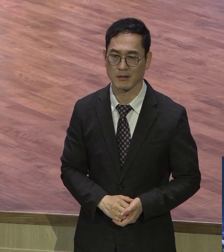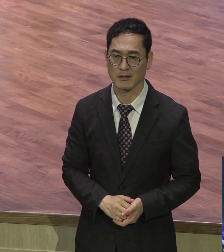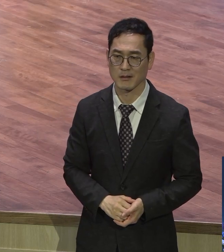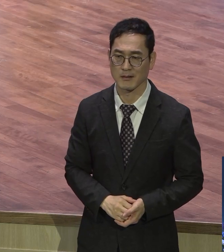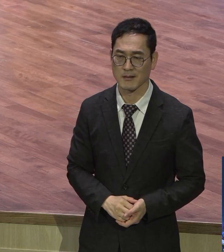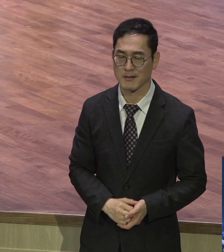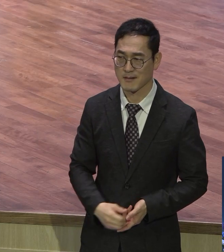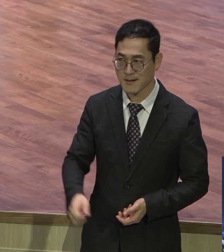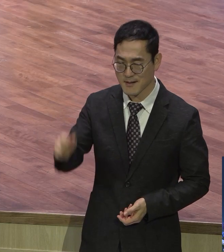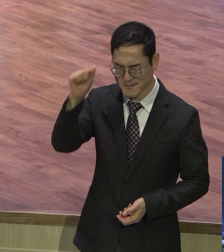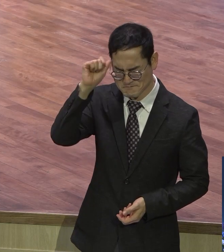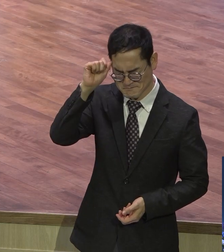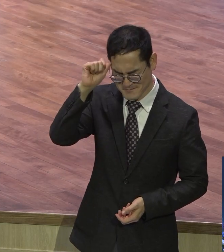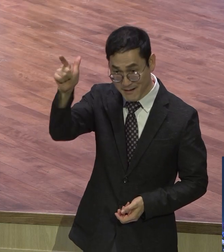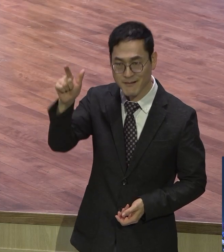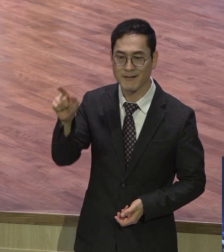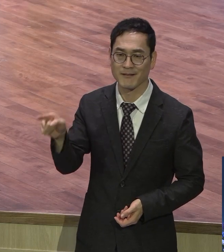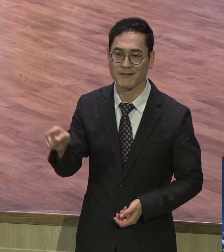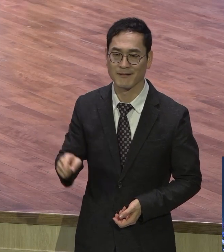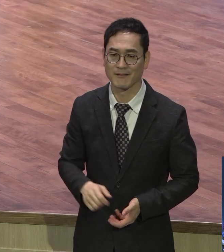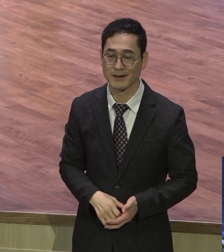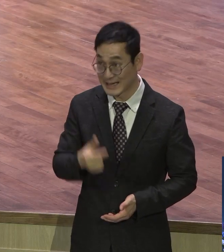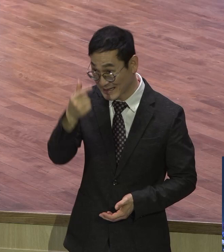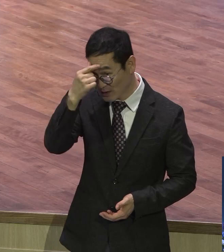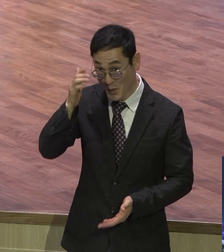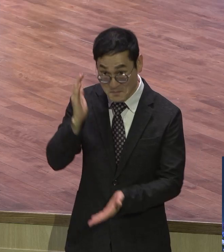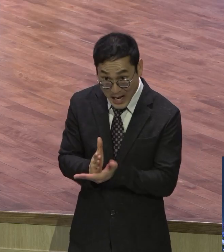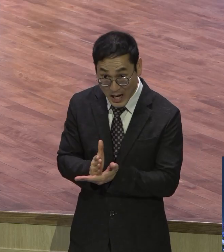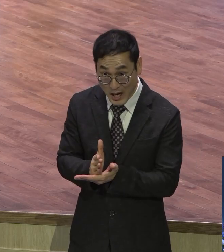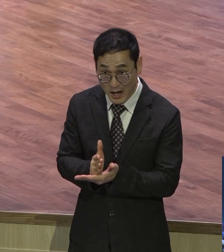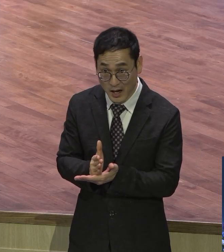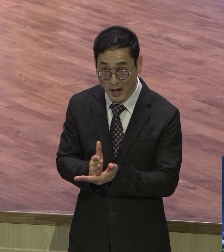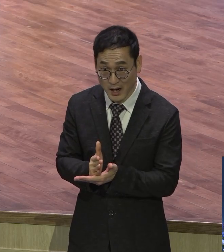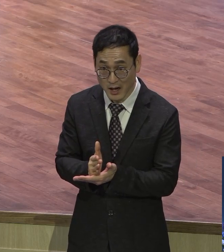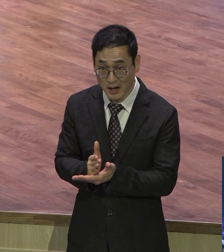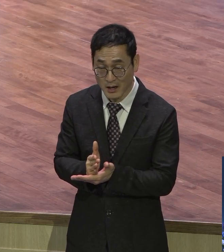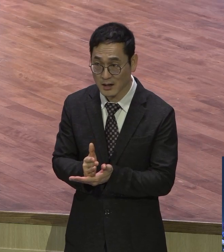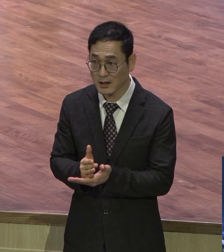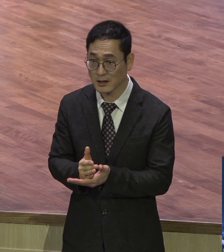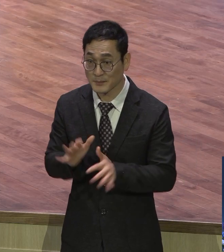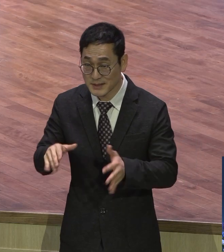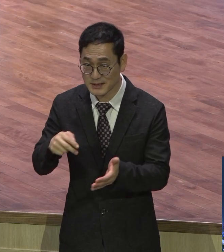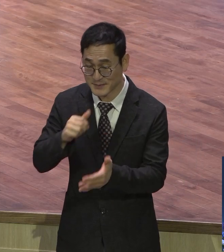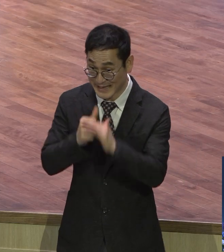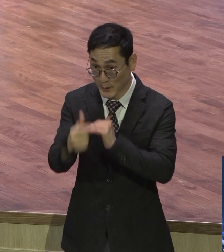장노들이에요 내가 볼 때 기도 안 하고는 평소에 기도 안 하고 그 기도 나올 수가 없어요